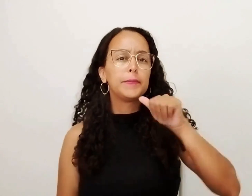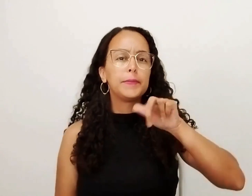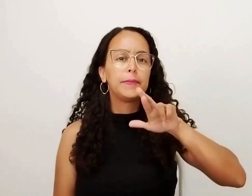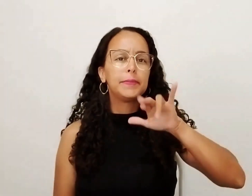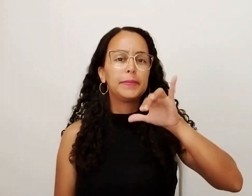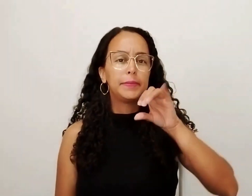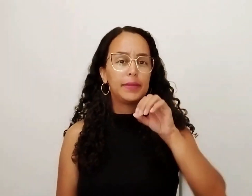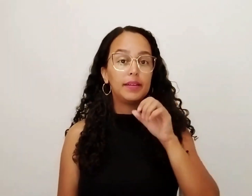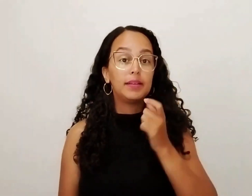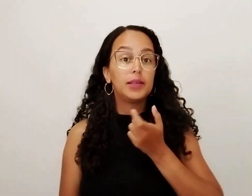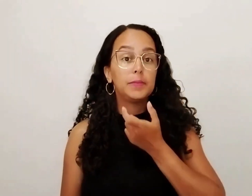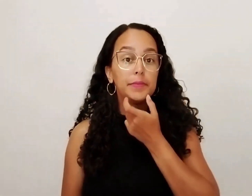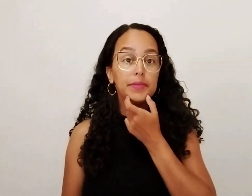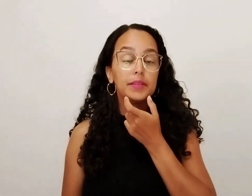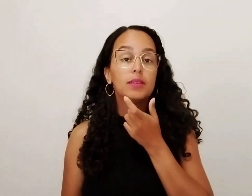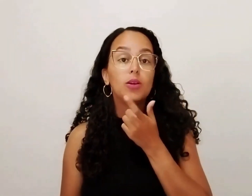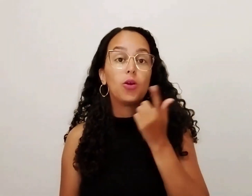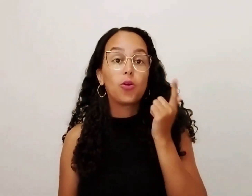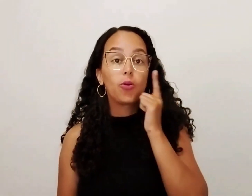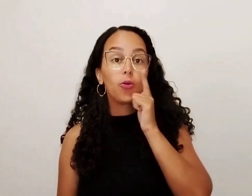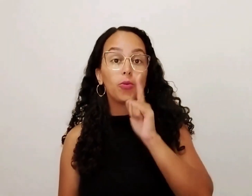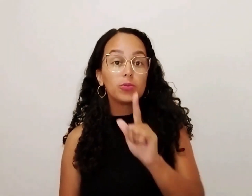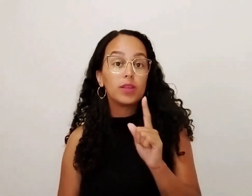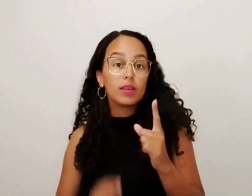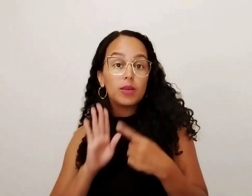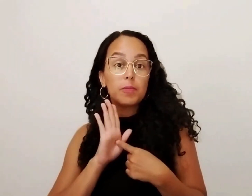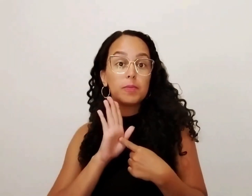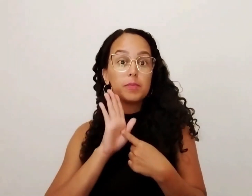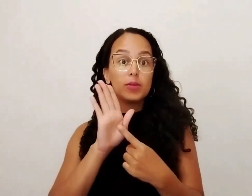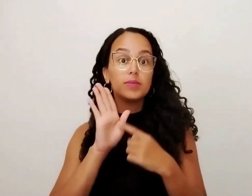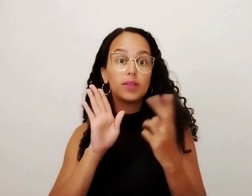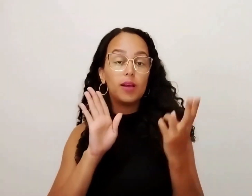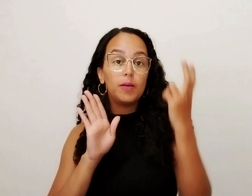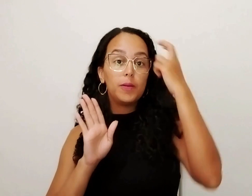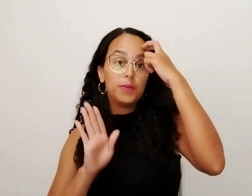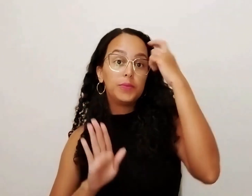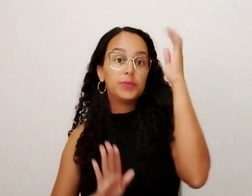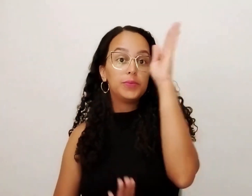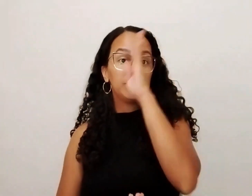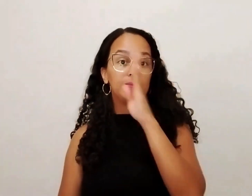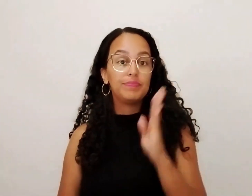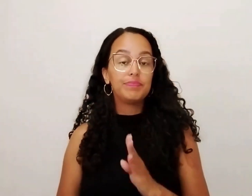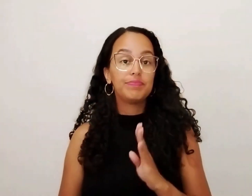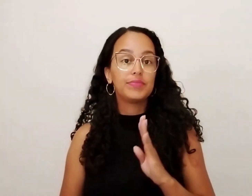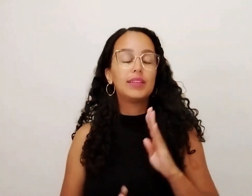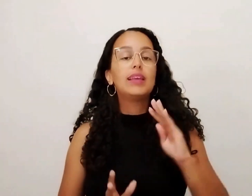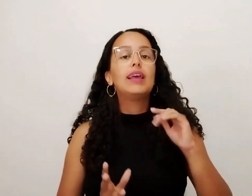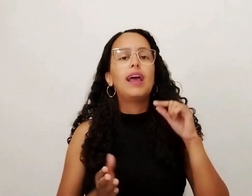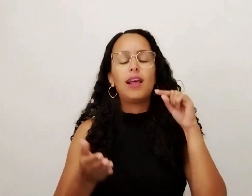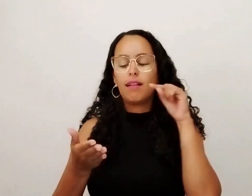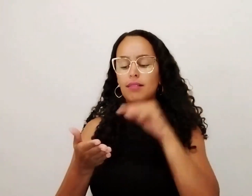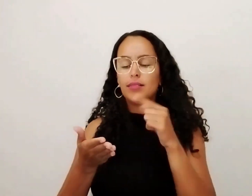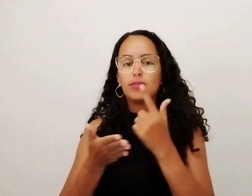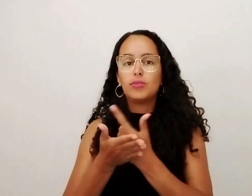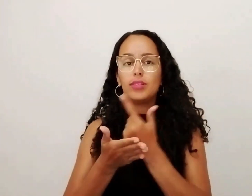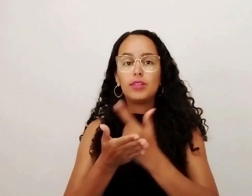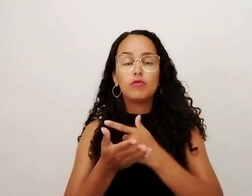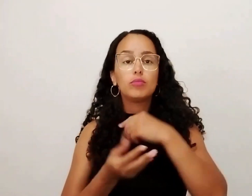misturando lendas indígenas com inovações tecnológicas, inserindo personagens